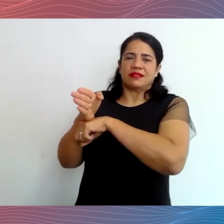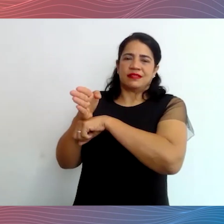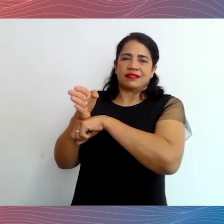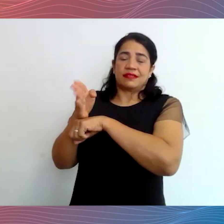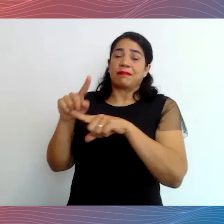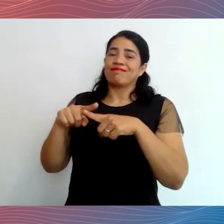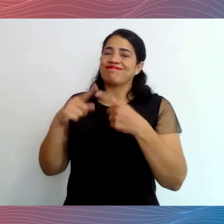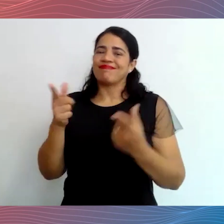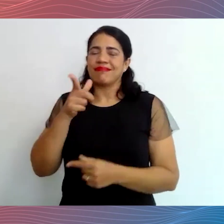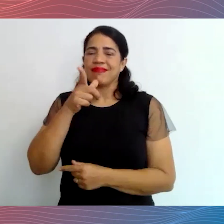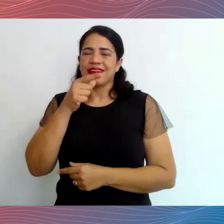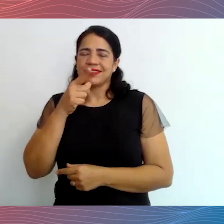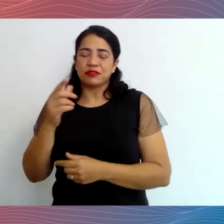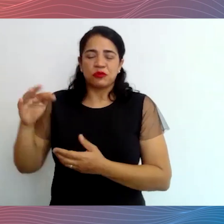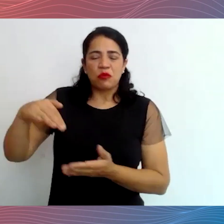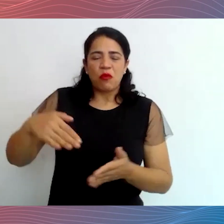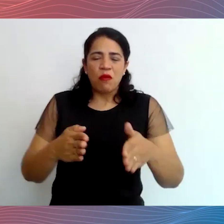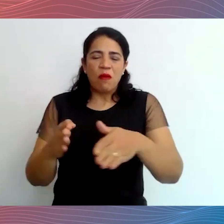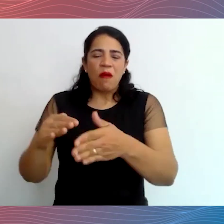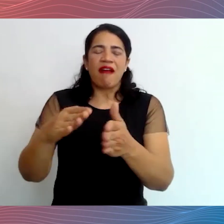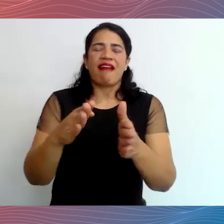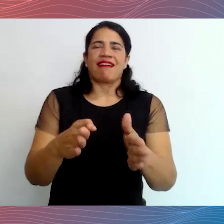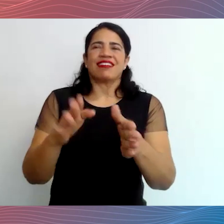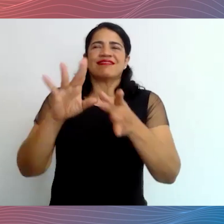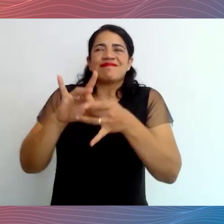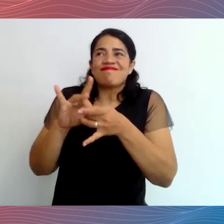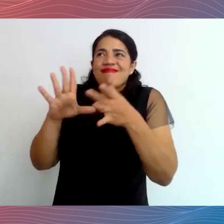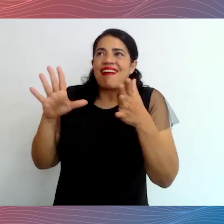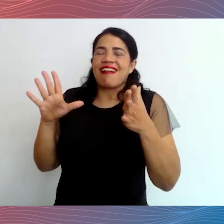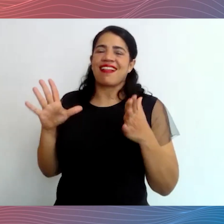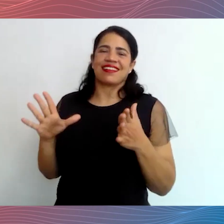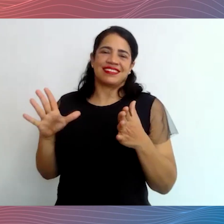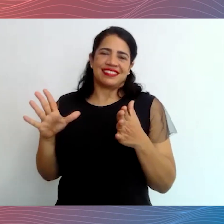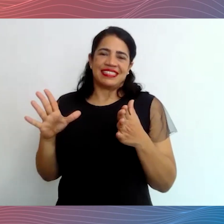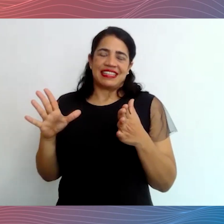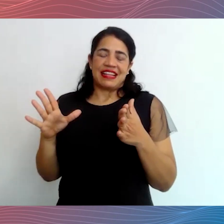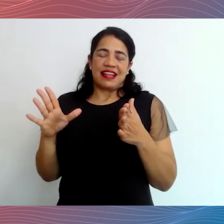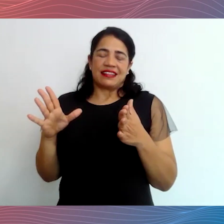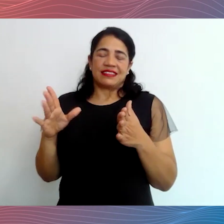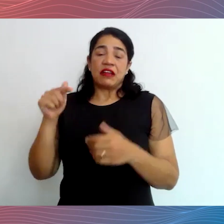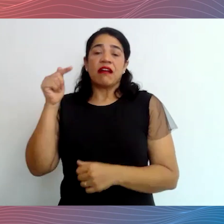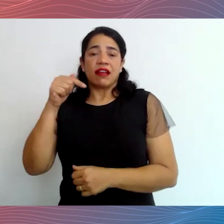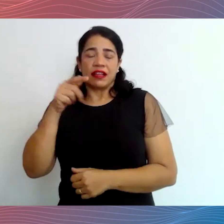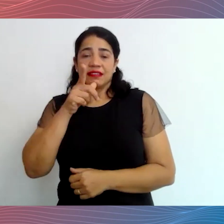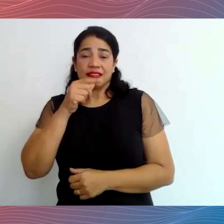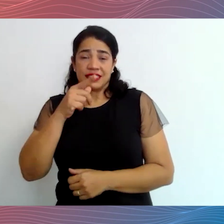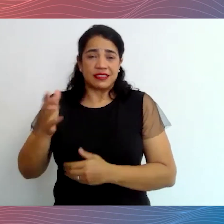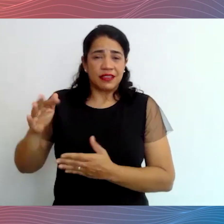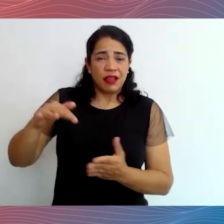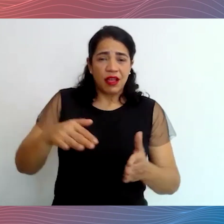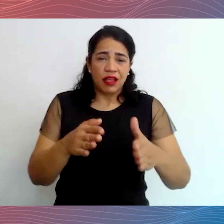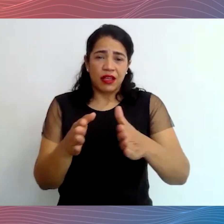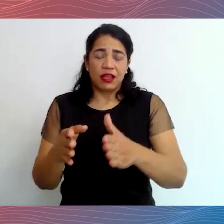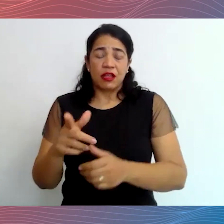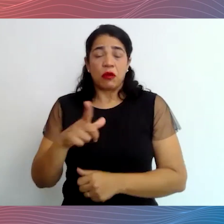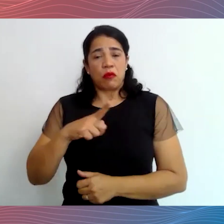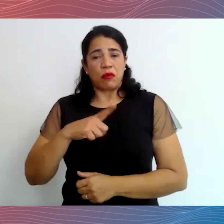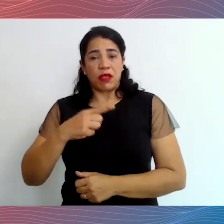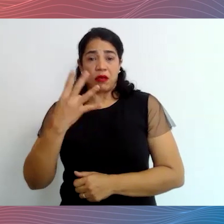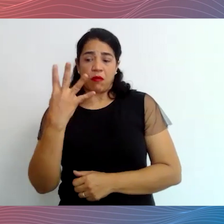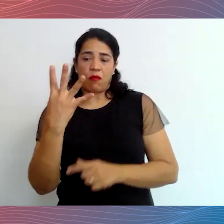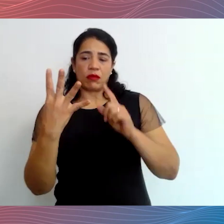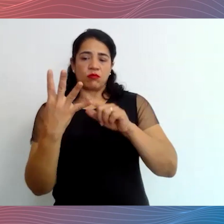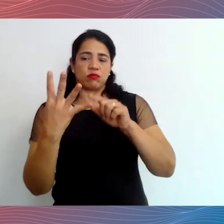repartia, dividindo-se em 4 braços. Isso mostra claramente que Deus deseja salvar o homem,